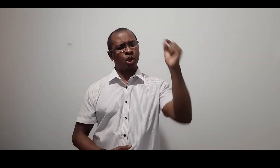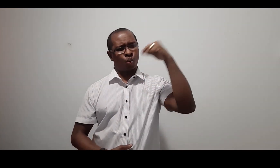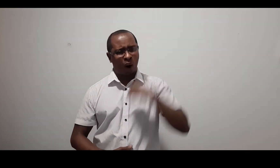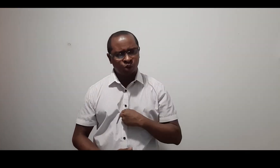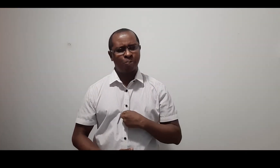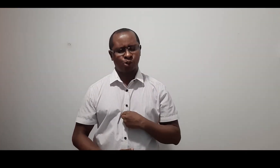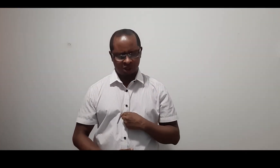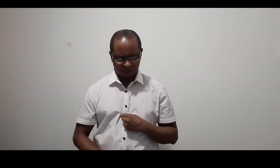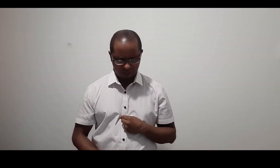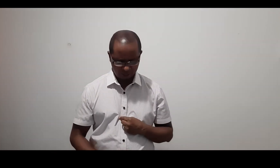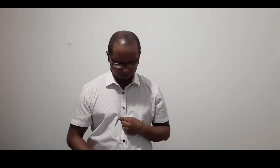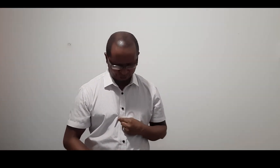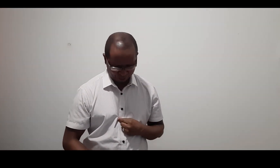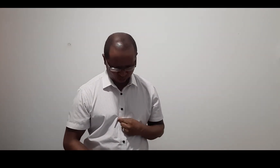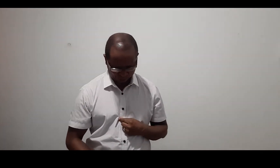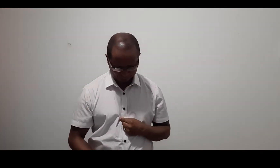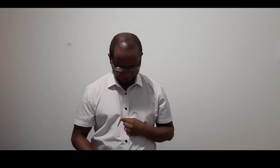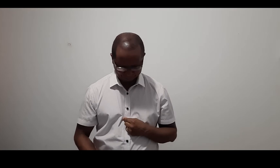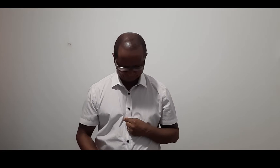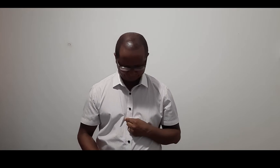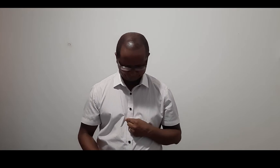ho ato am-potsika ny fanahin'ny zanany.